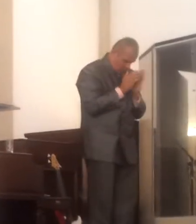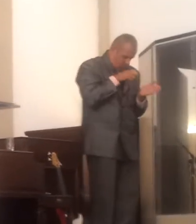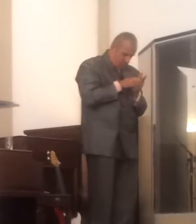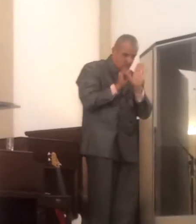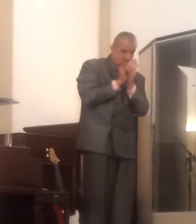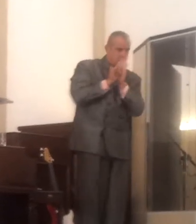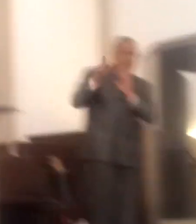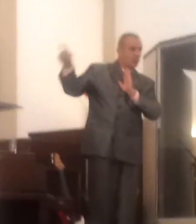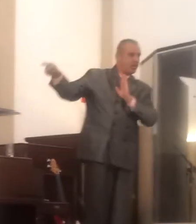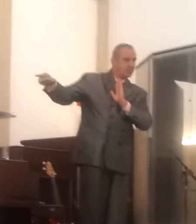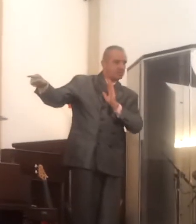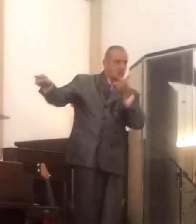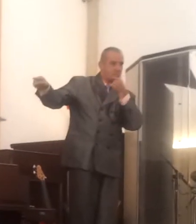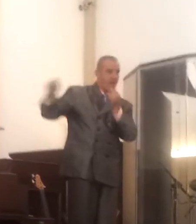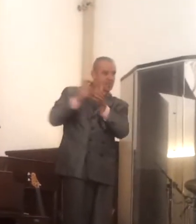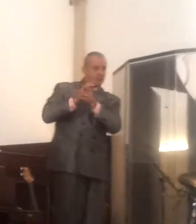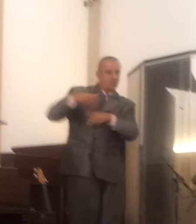Nós, meus irmãos,